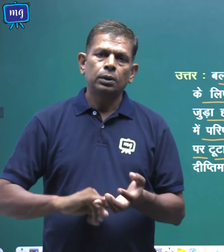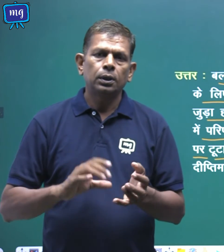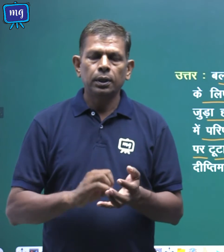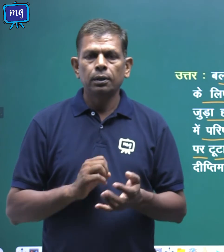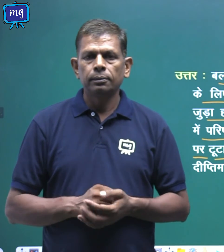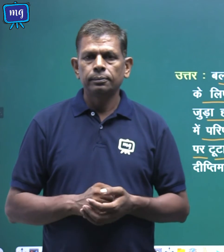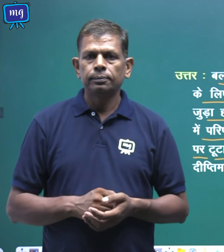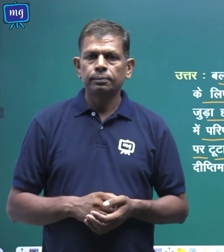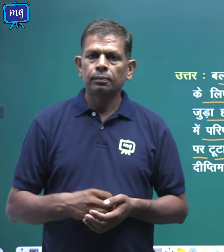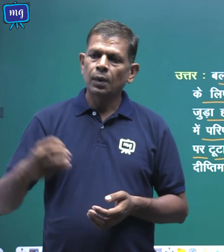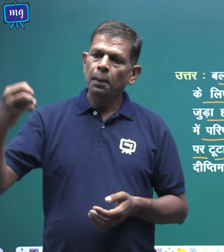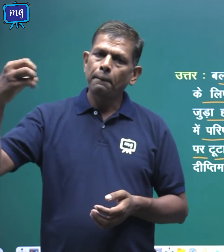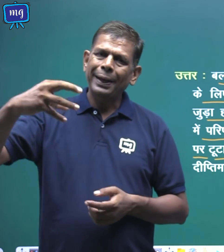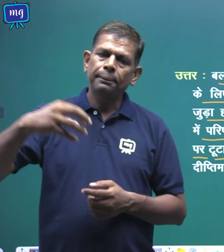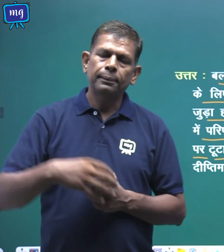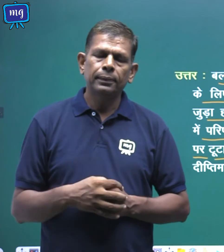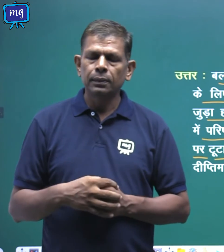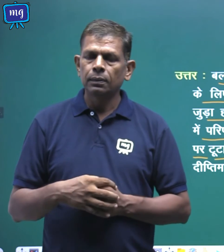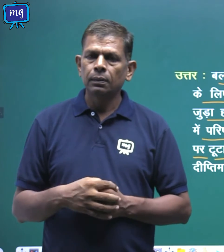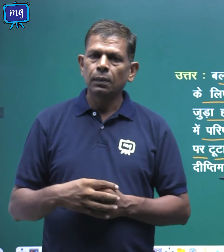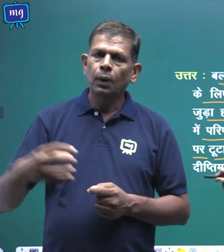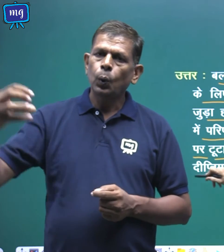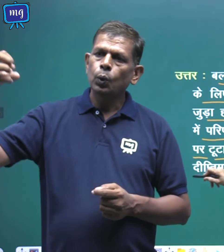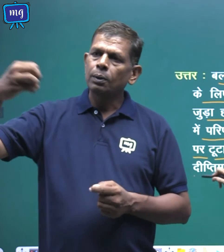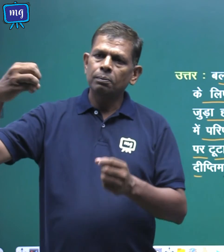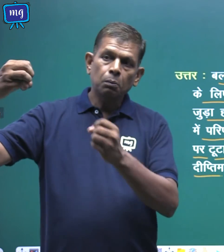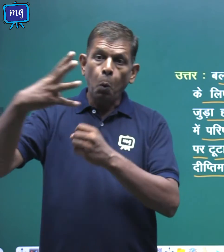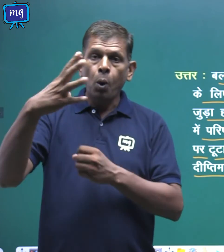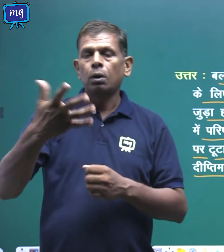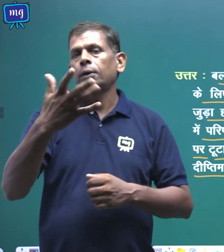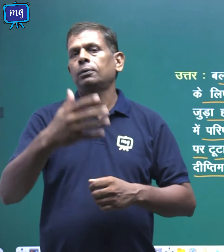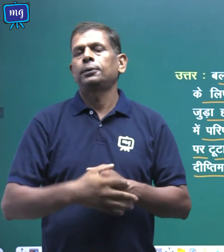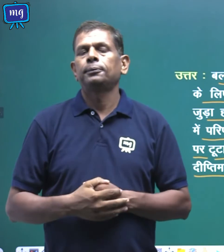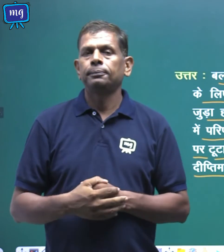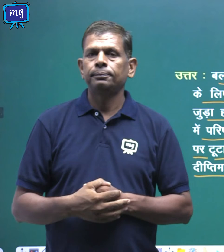इसलिए बल्ब दीप्तमान नहीं होता है।